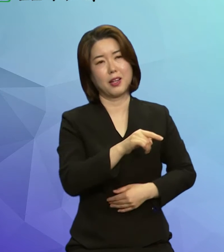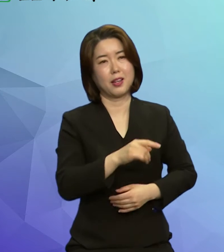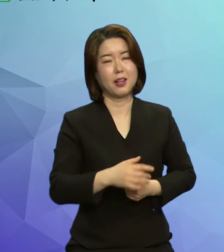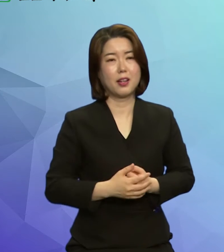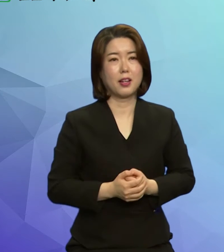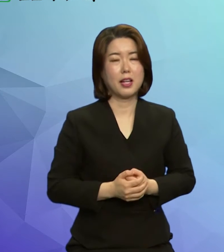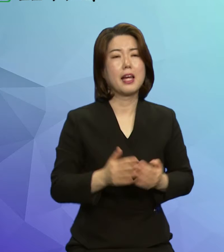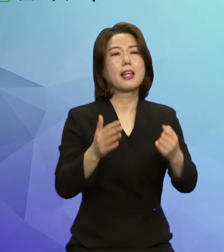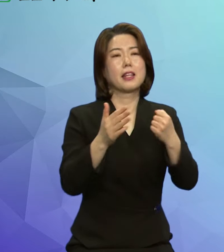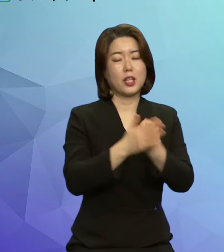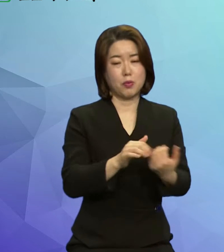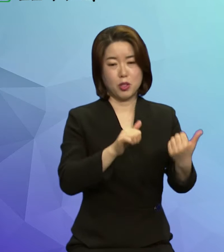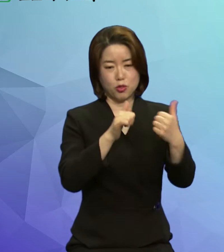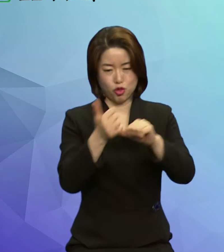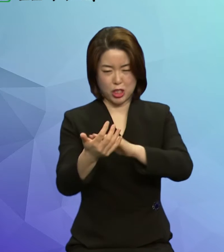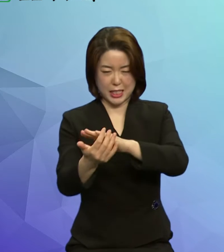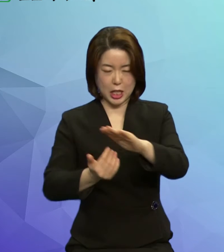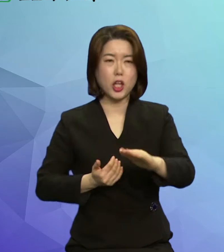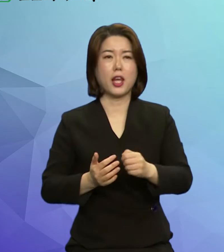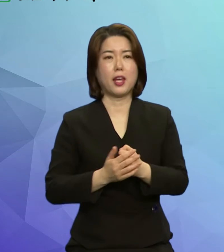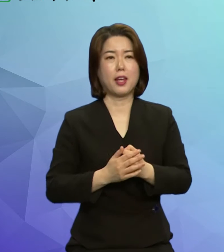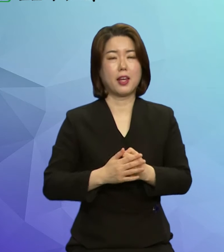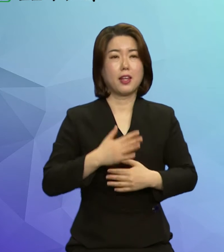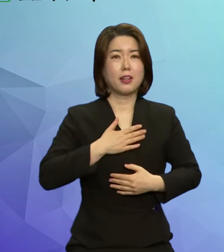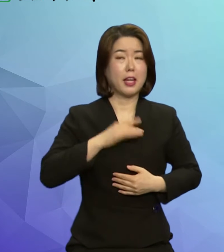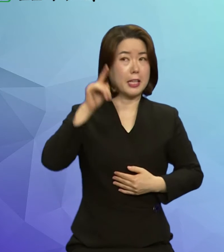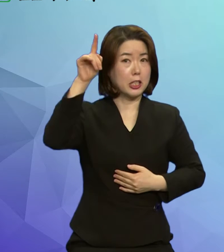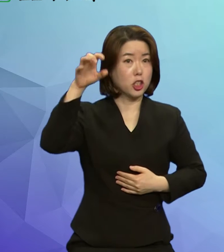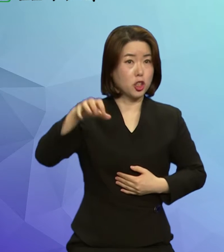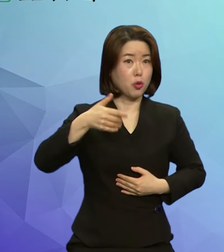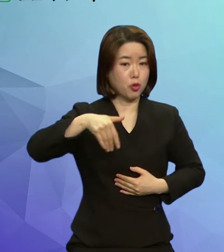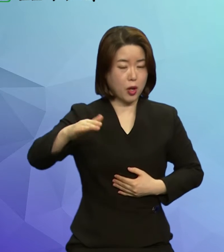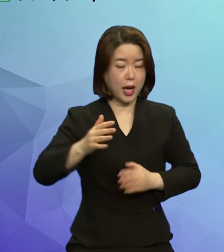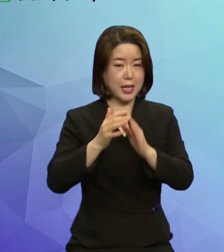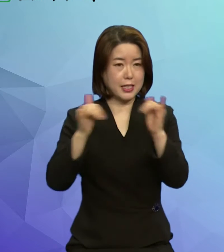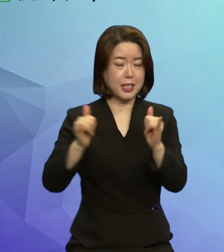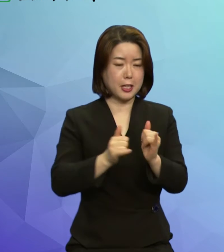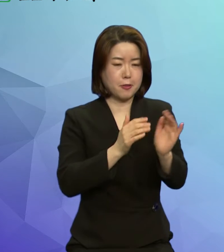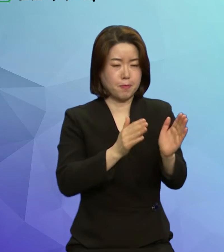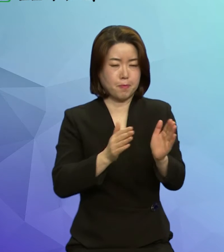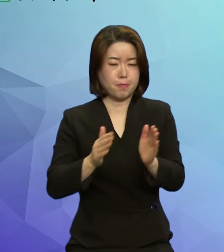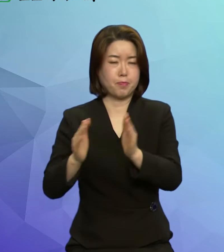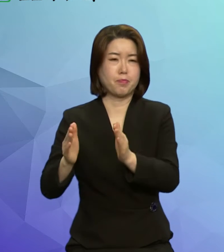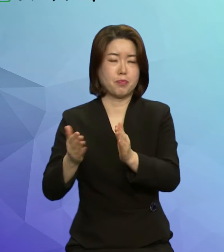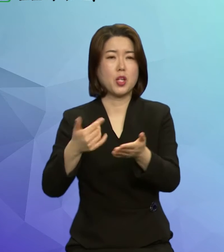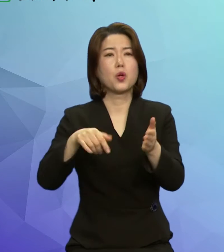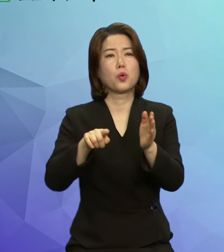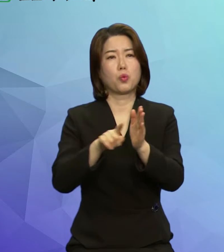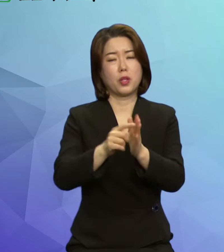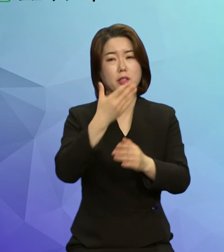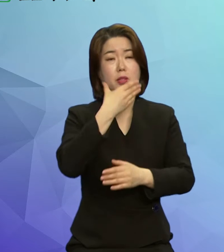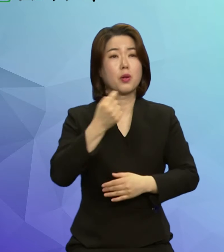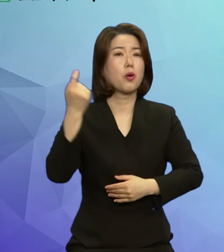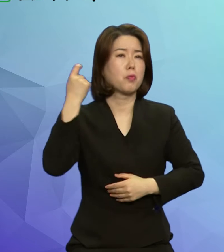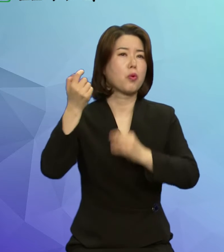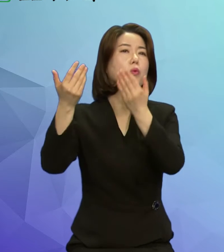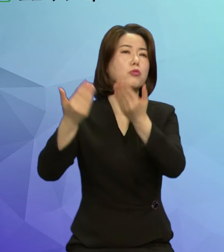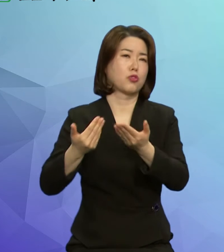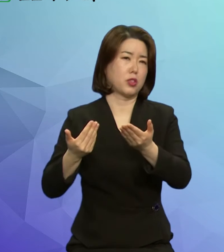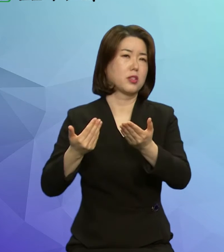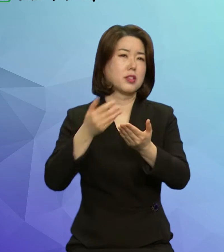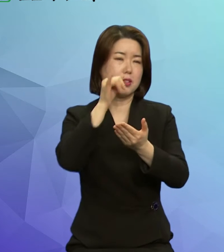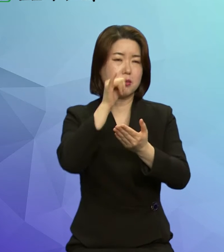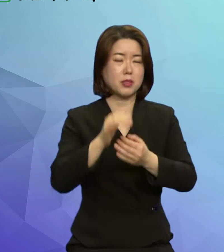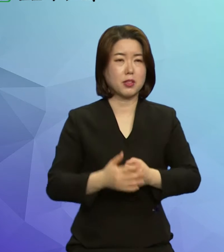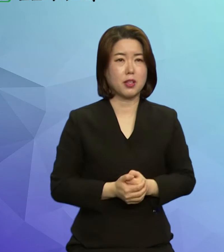우리가 죽기 전에 우리가 천국에 갈 자로 준비되어지도록 우리에게 복음을 주신 겁니다.